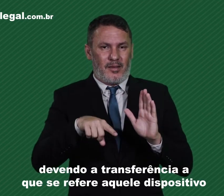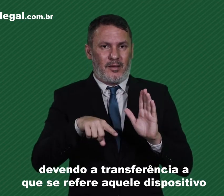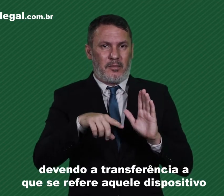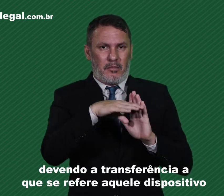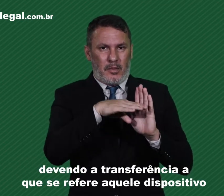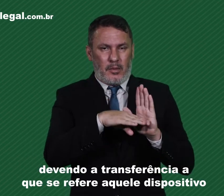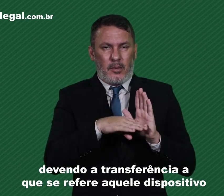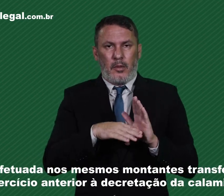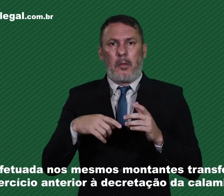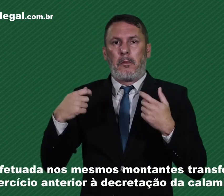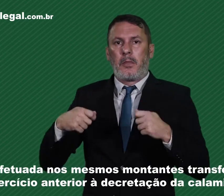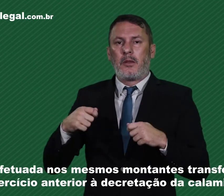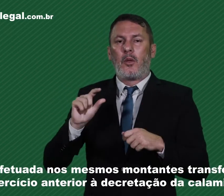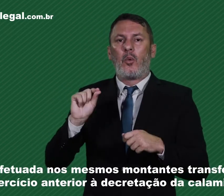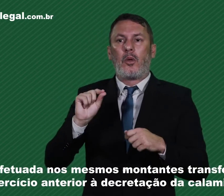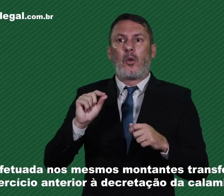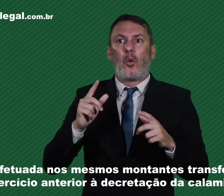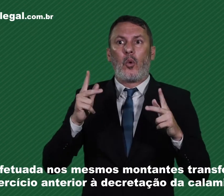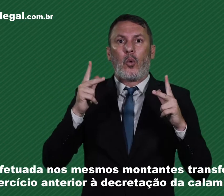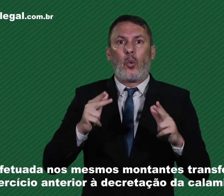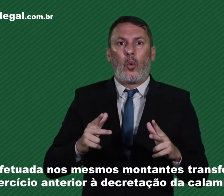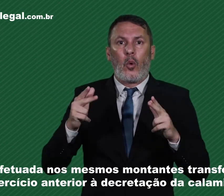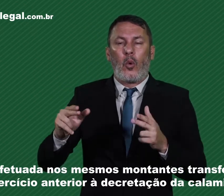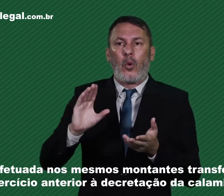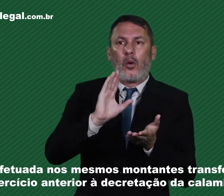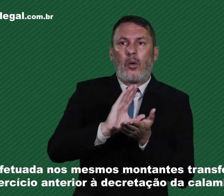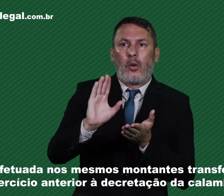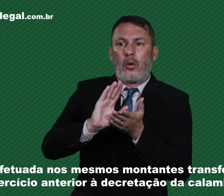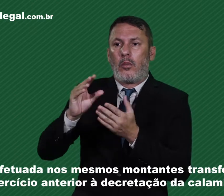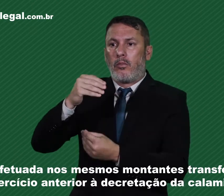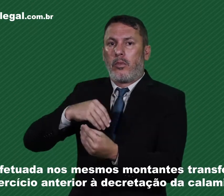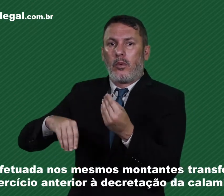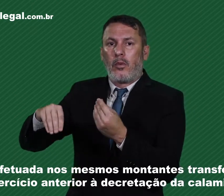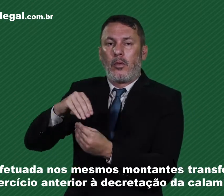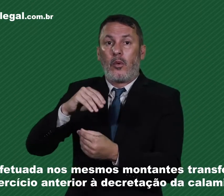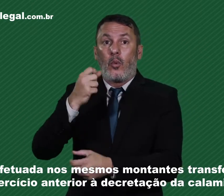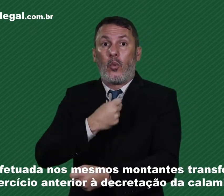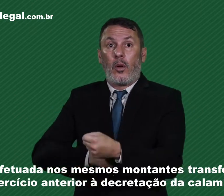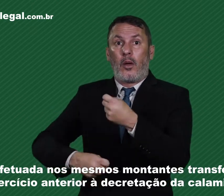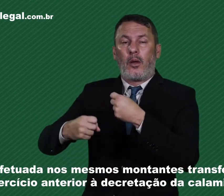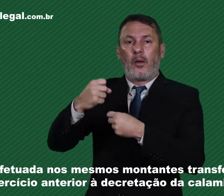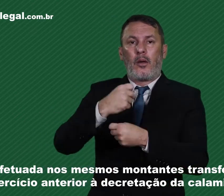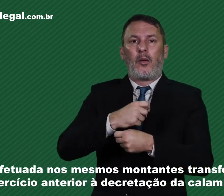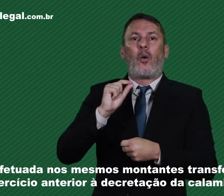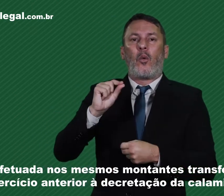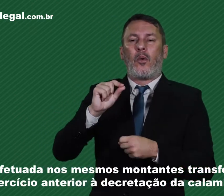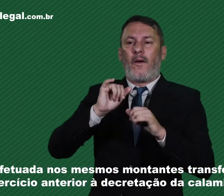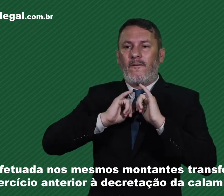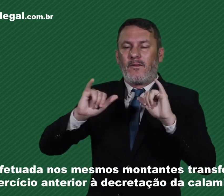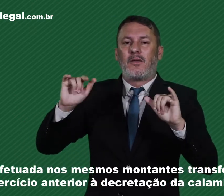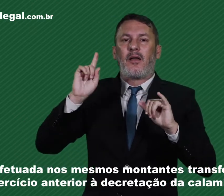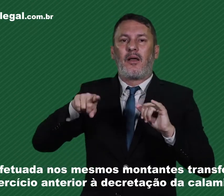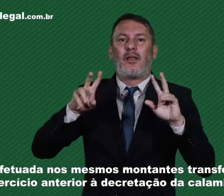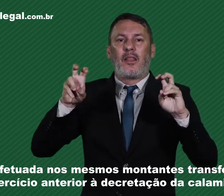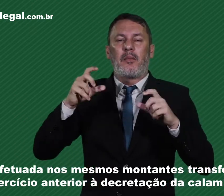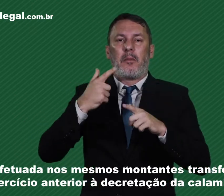aquele dispositivo ser efetuada nos mesmos montantes transferidos no exercício anterior à decretação da